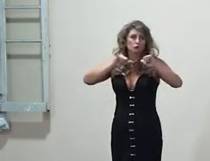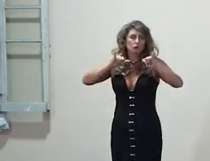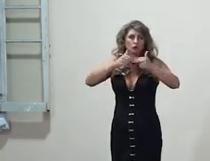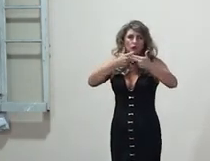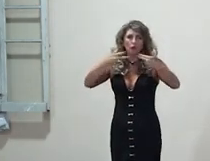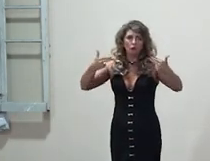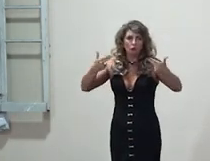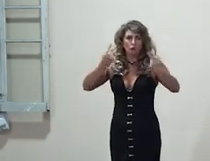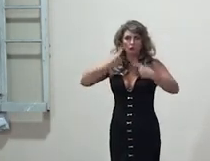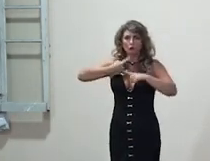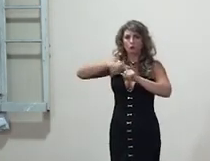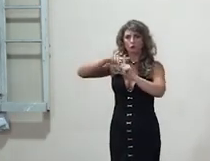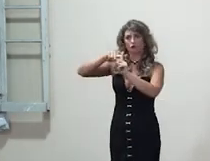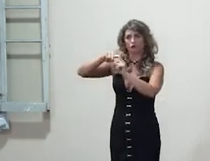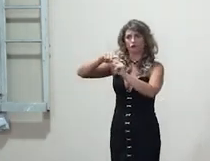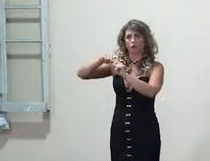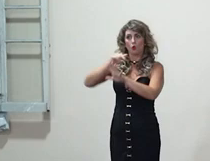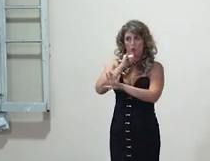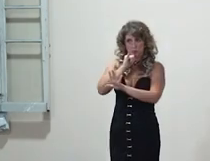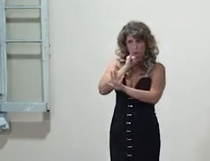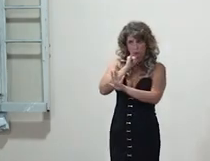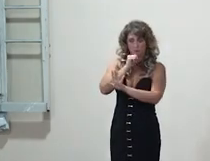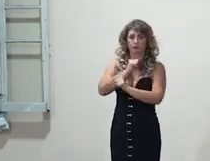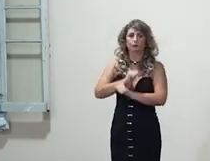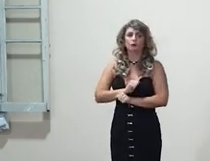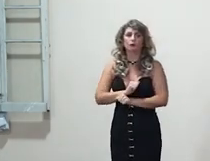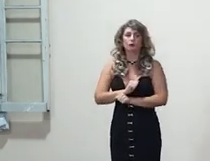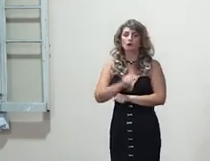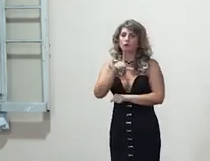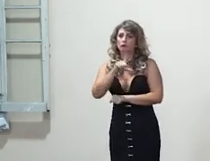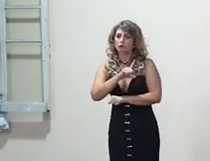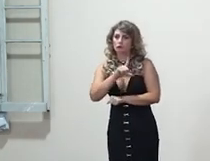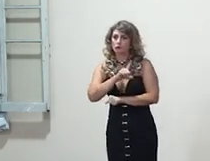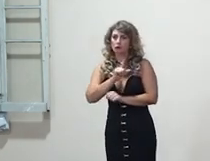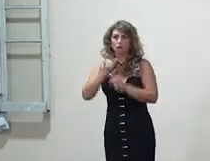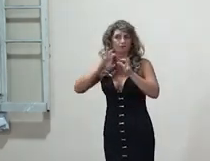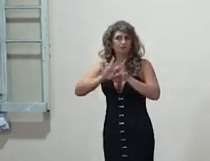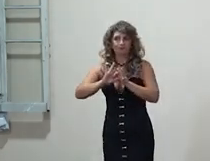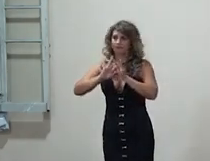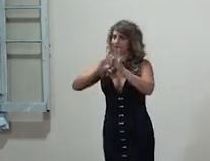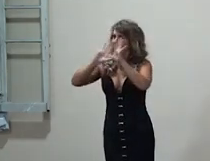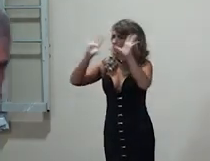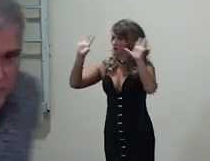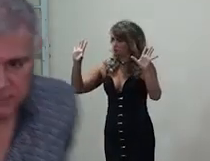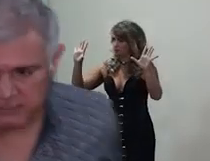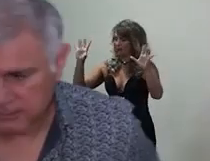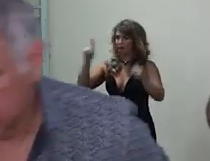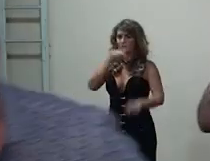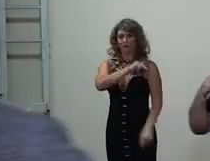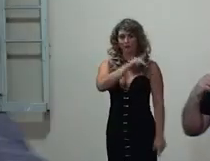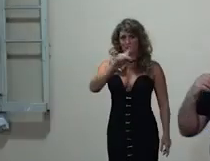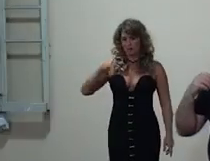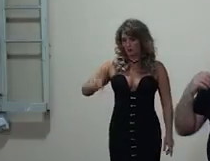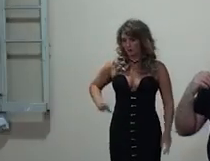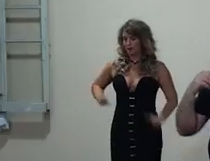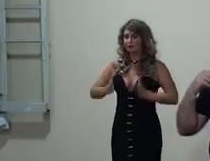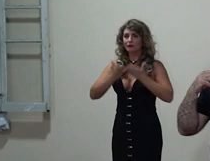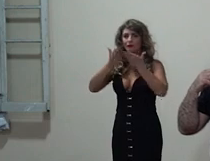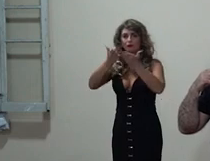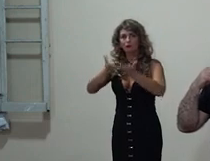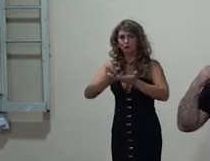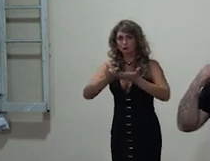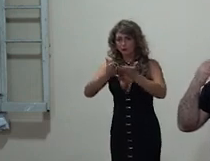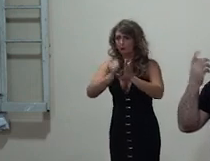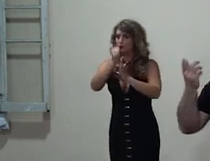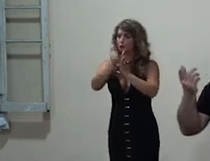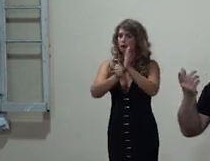algumas coisas positivas. Por exemplo, nós estamos autorizados pelo presidente do Porto de